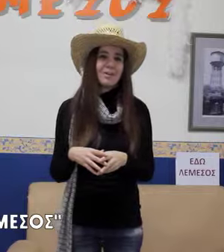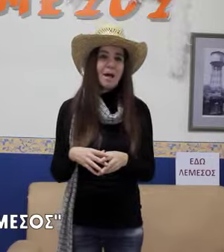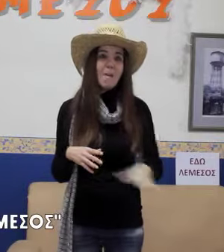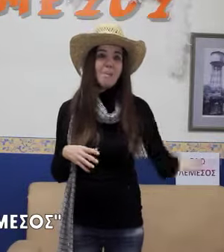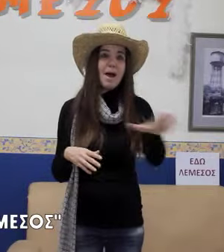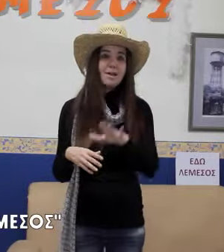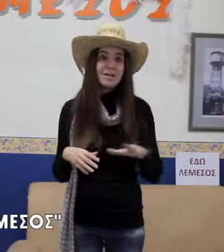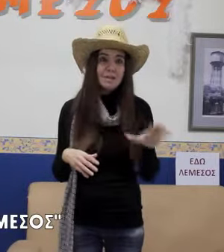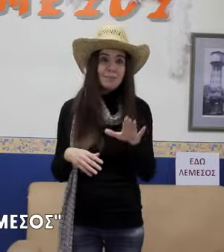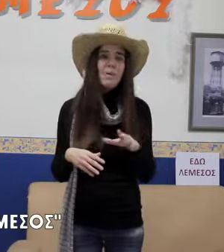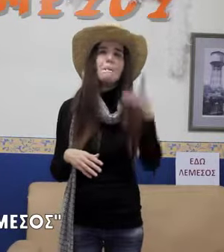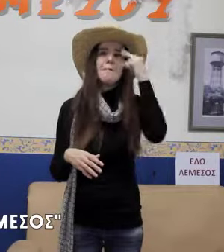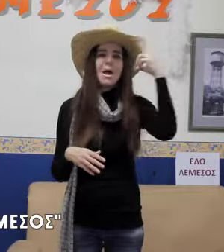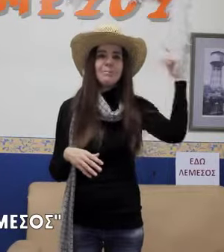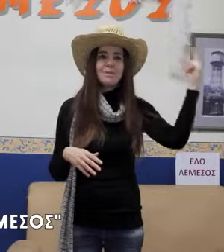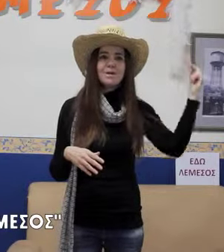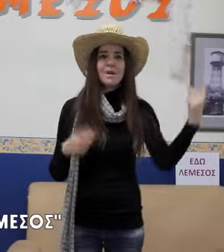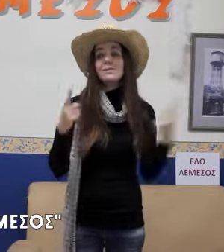Πλατεία Πανεπιστημίου, ΤΕΠΑΚ.